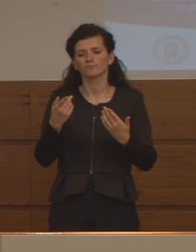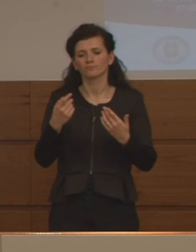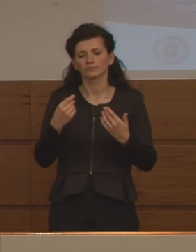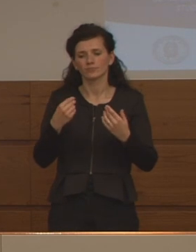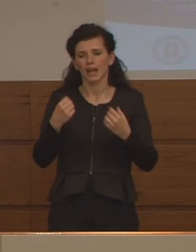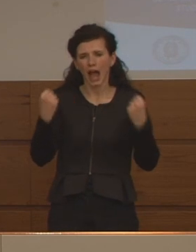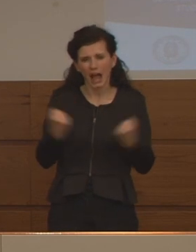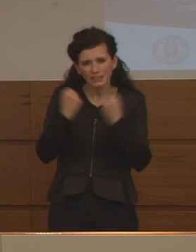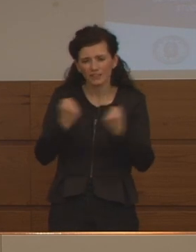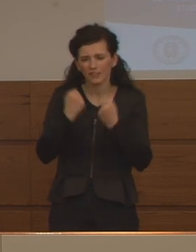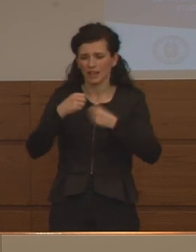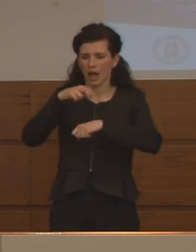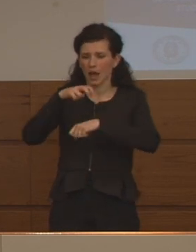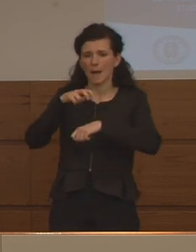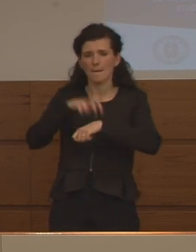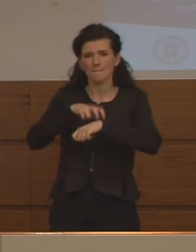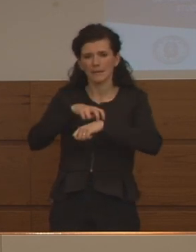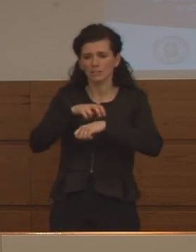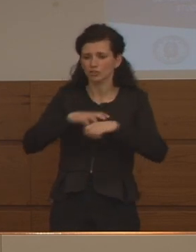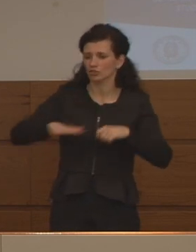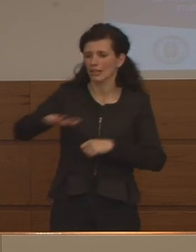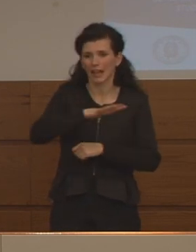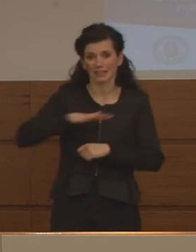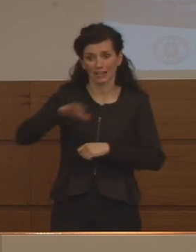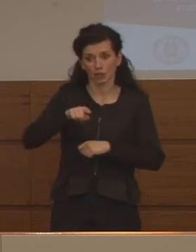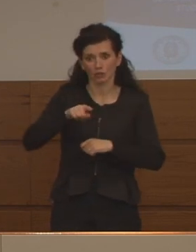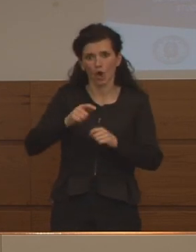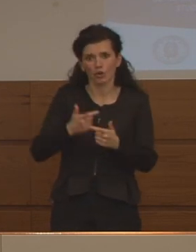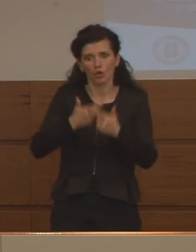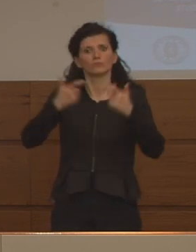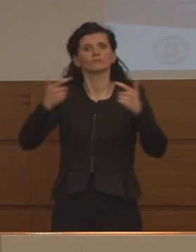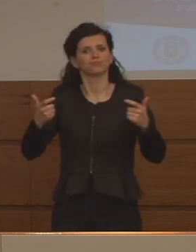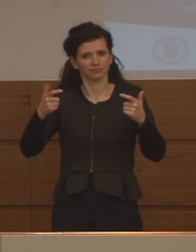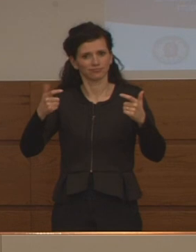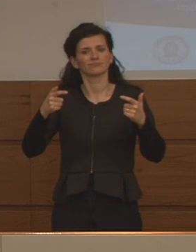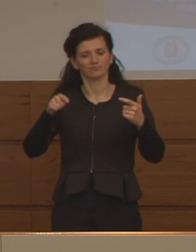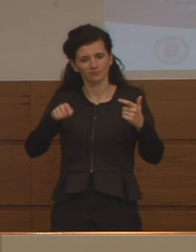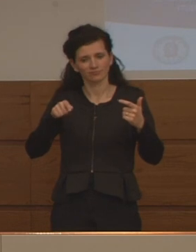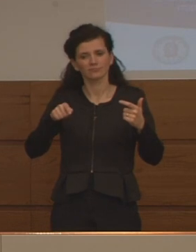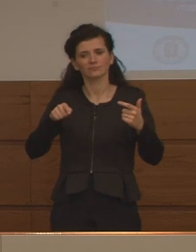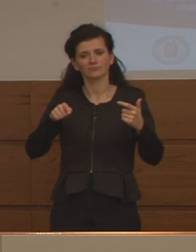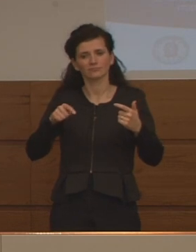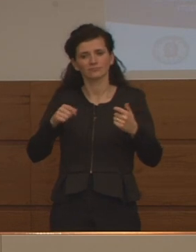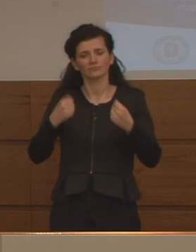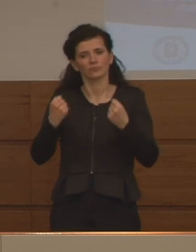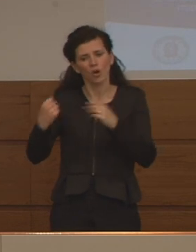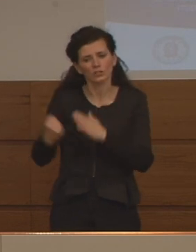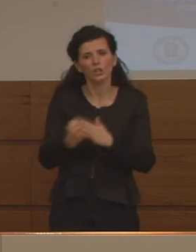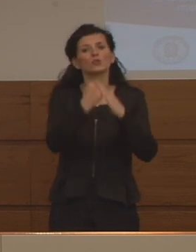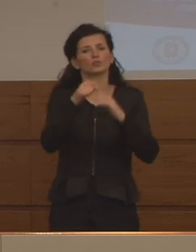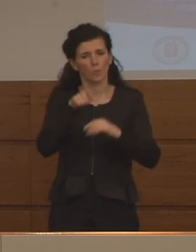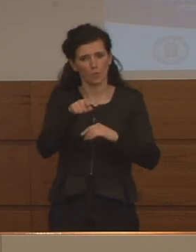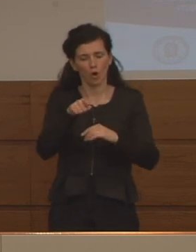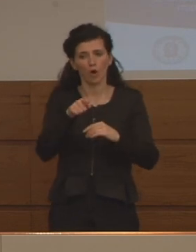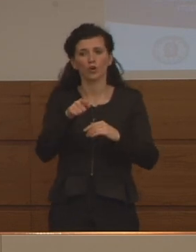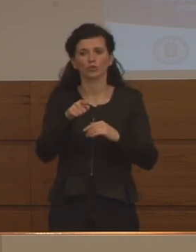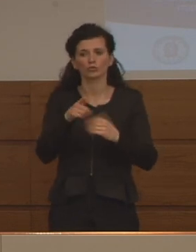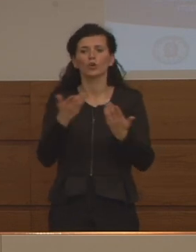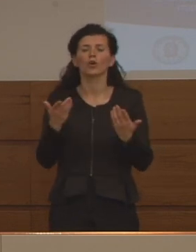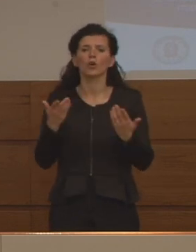attività di medicina territoriale rispetto alla quale è anche tutto quello che vi è